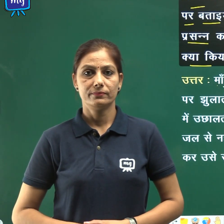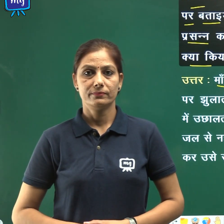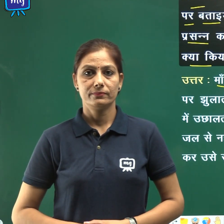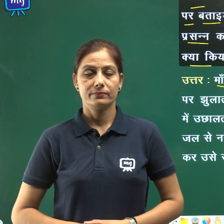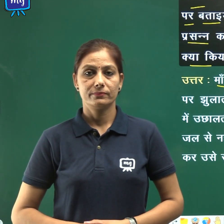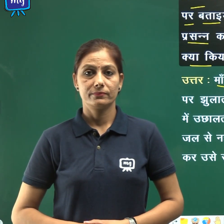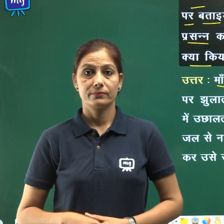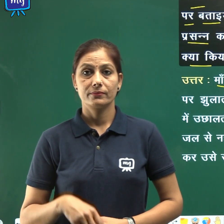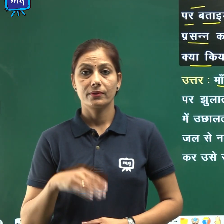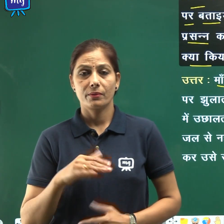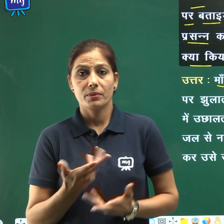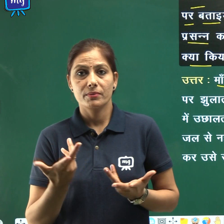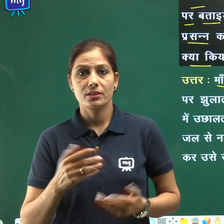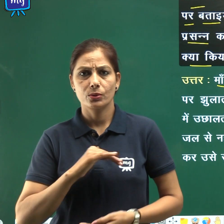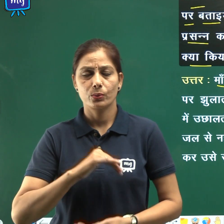कभी बच्चे को